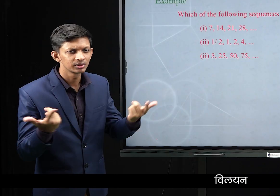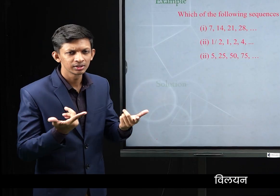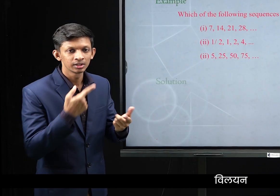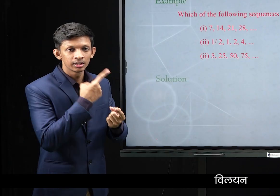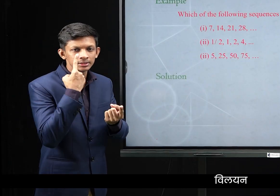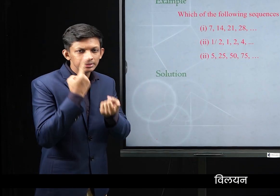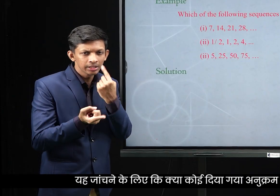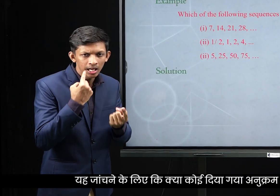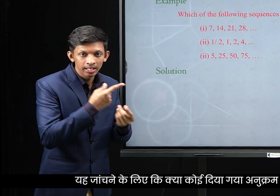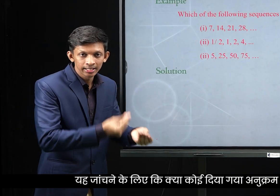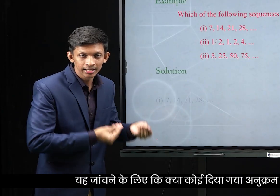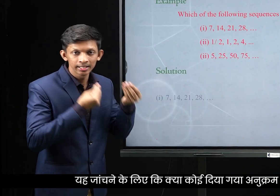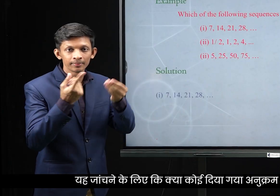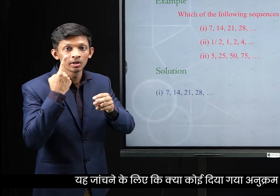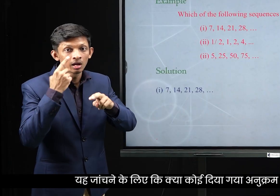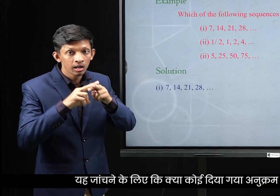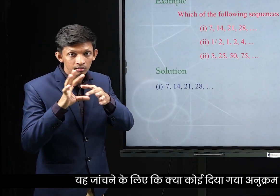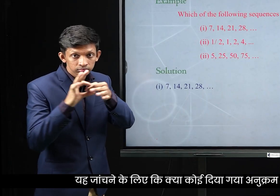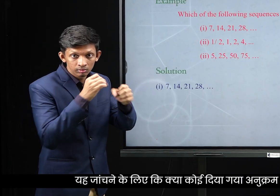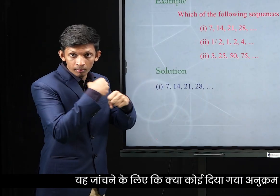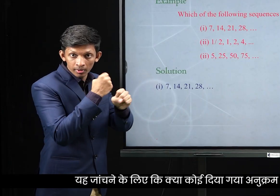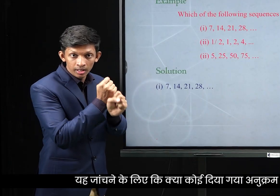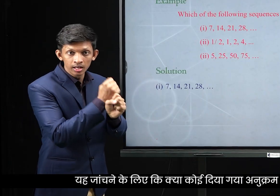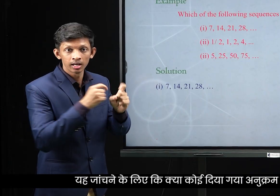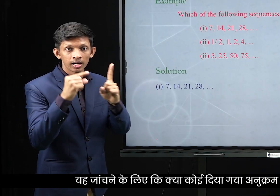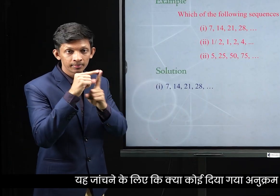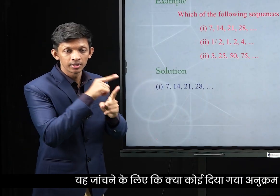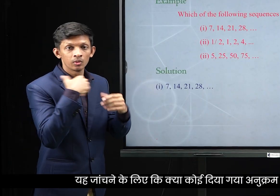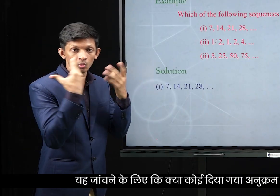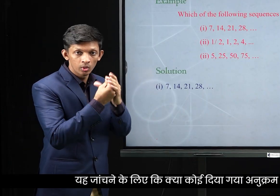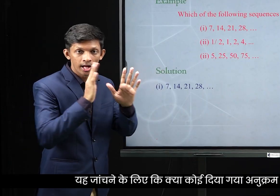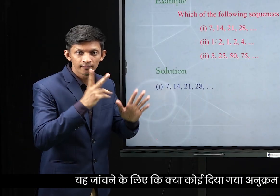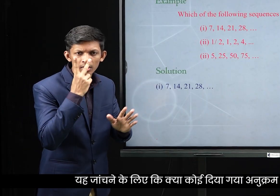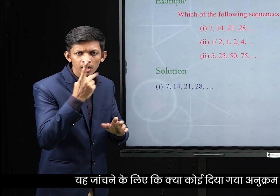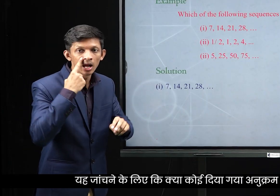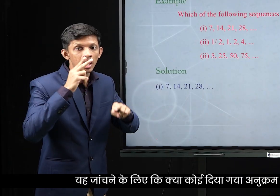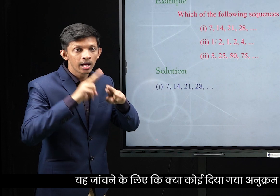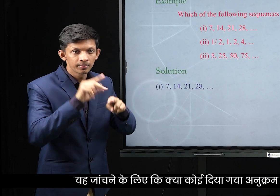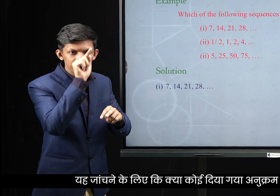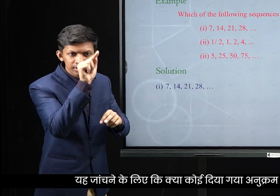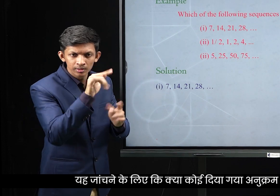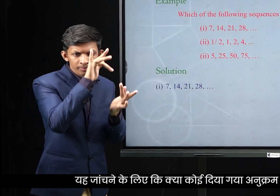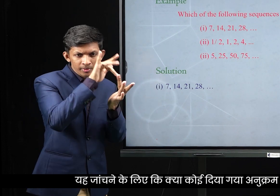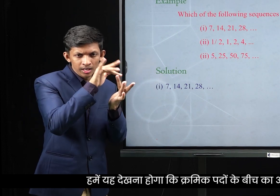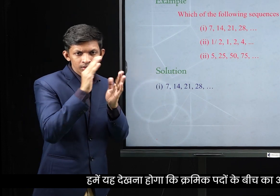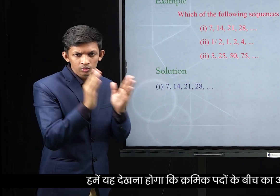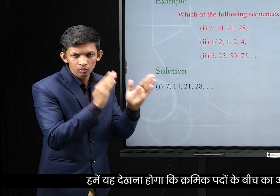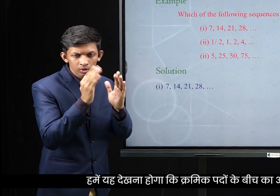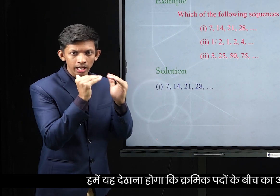विलयन, यह जांचने के लिए कि क्या कोई दिया गया अनुक्रम ज्यामितीय प्रगति बनाता है, हमें यह देखना